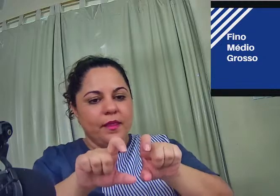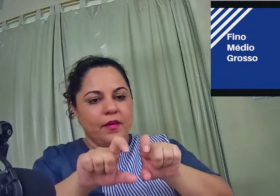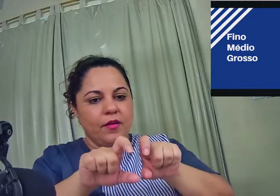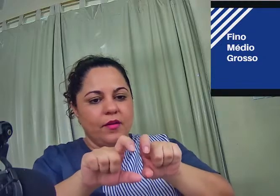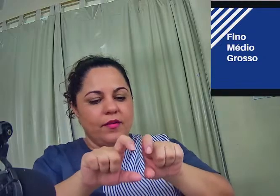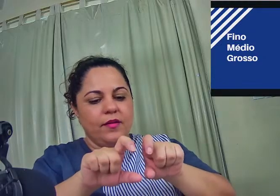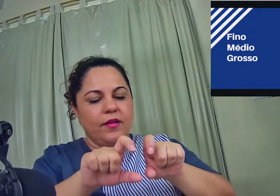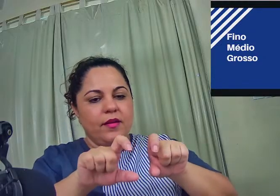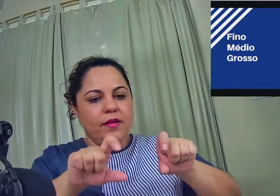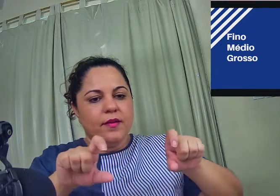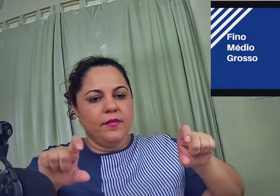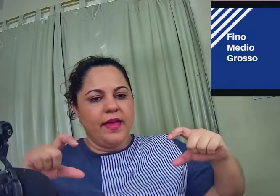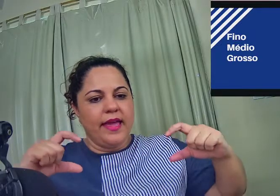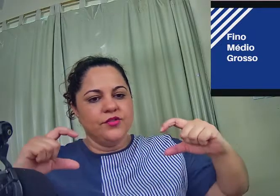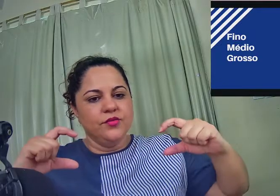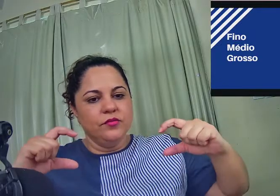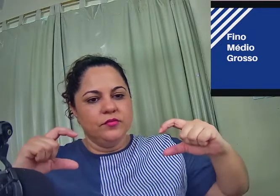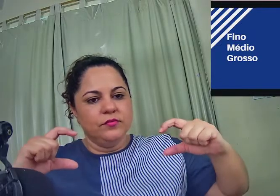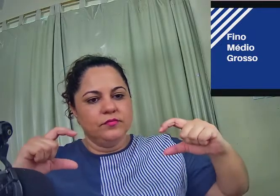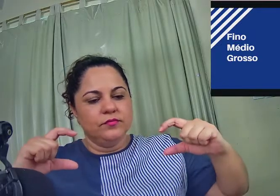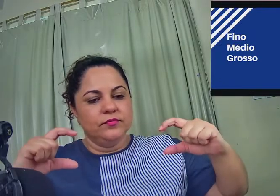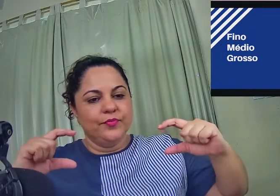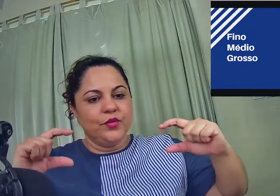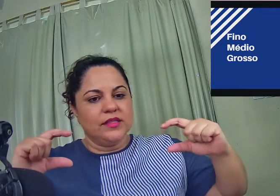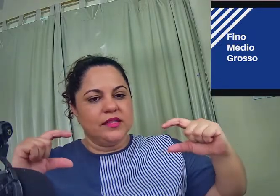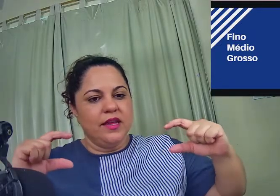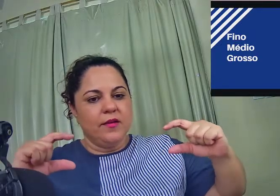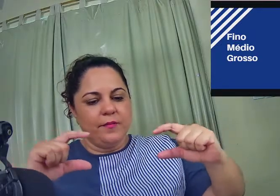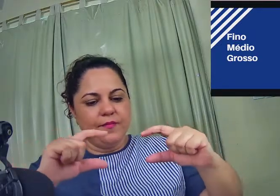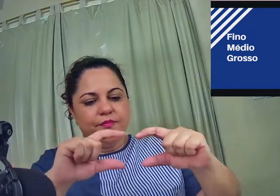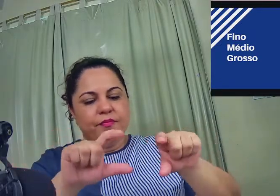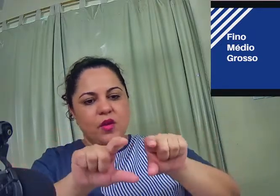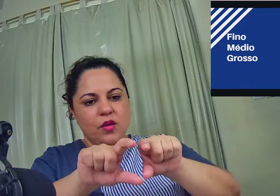ó. Médio. Mostrei, ó.